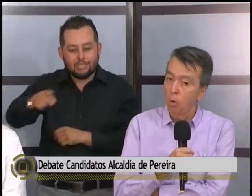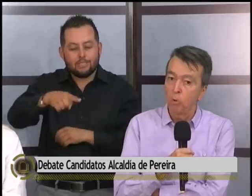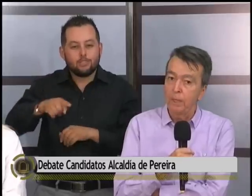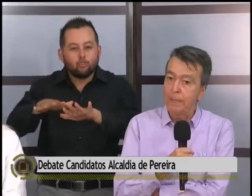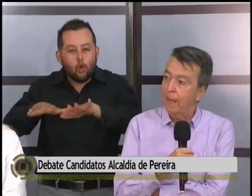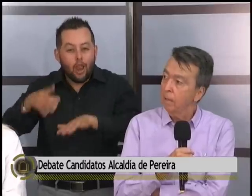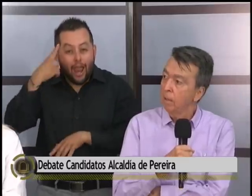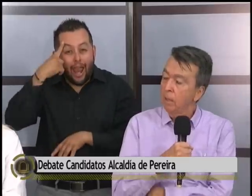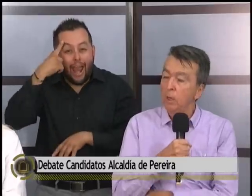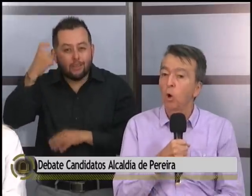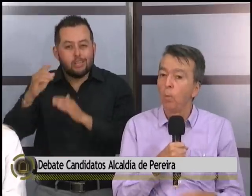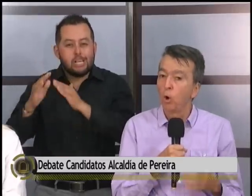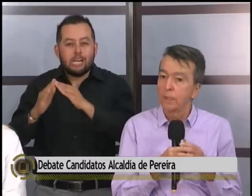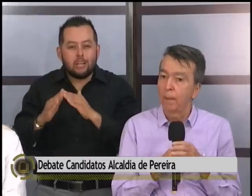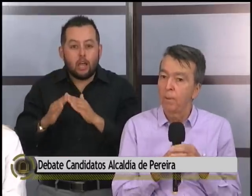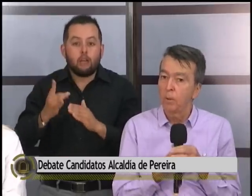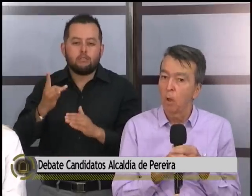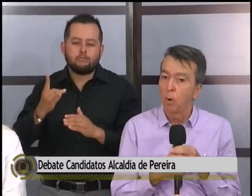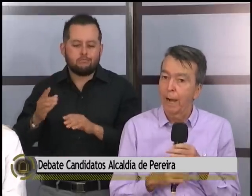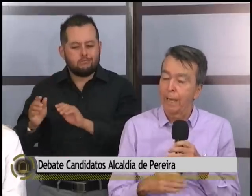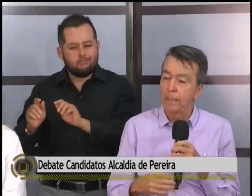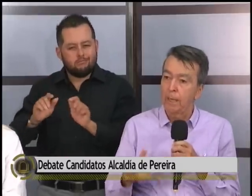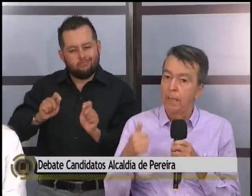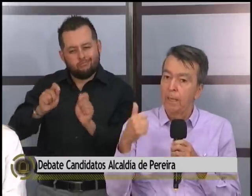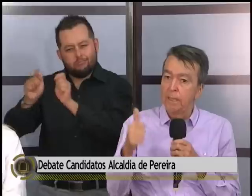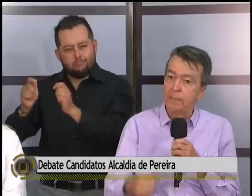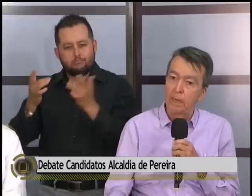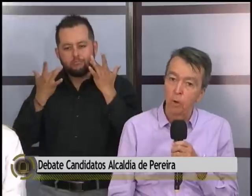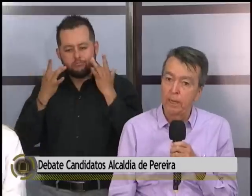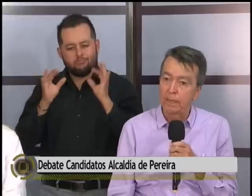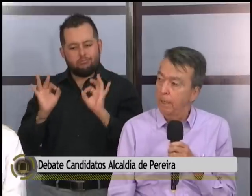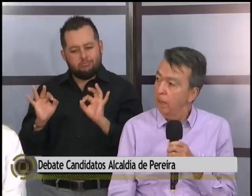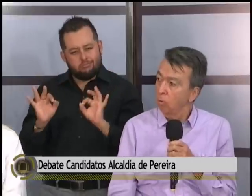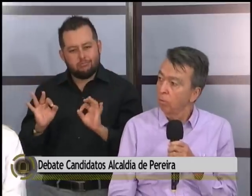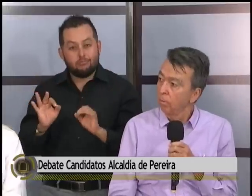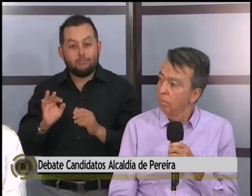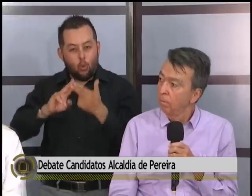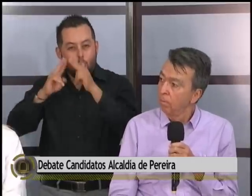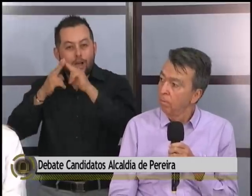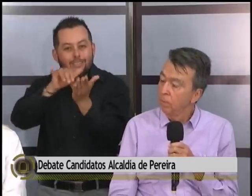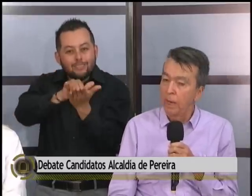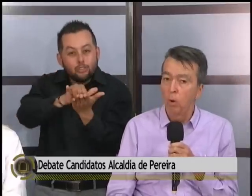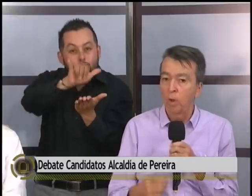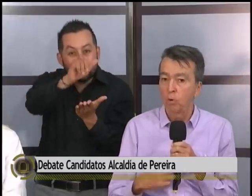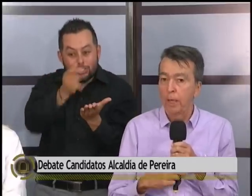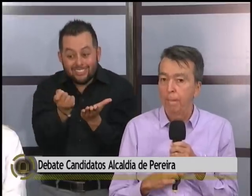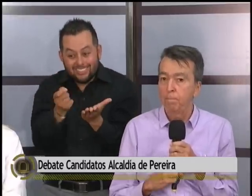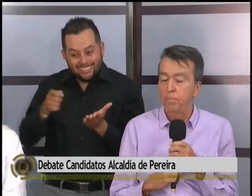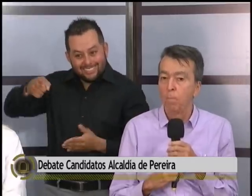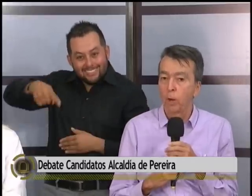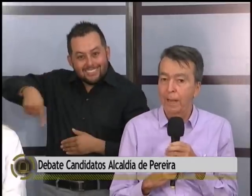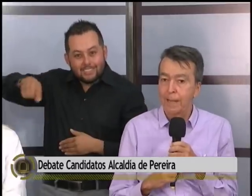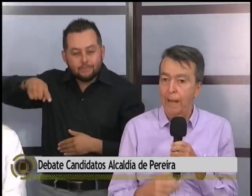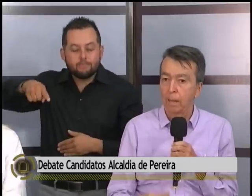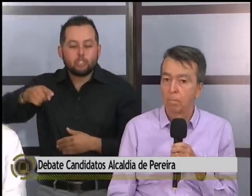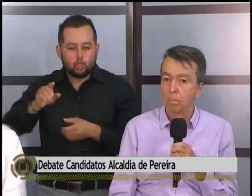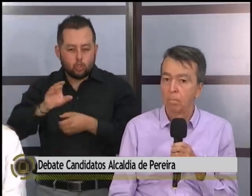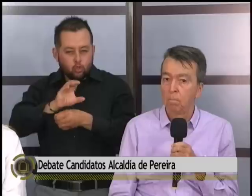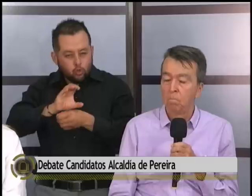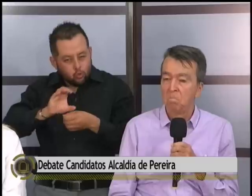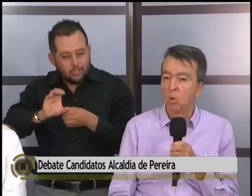que vivan con dignidad y no como lo que están viviendo ahora la gente del sector de Nacederos. Quiero una ciudad